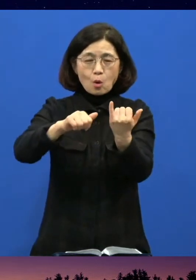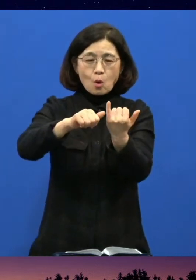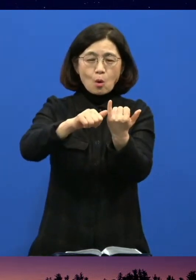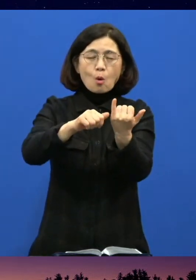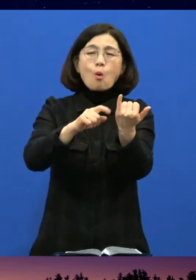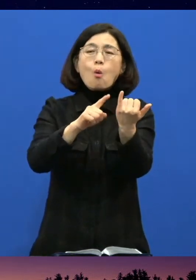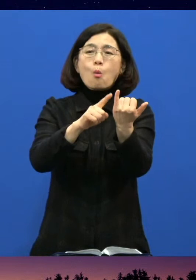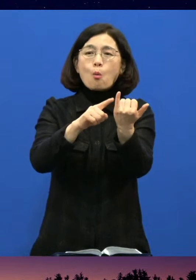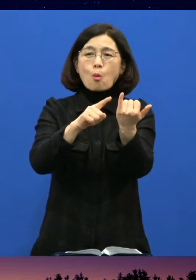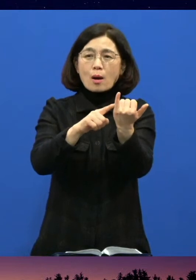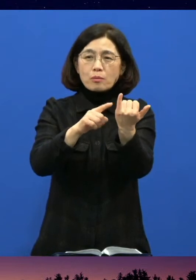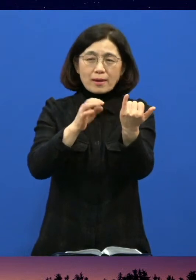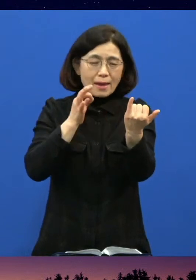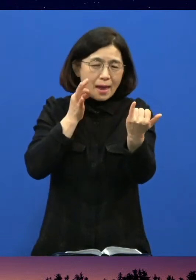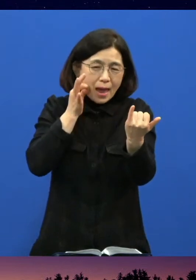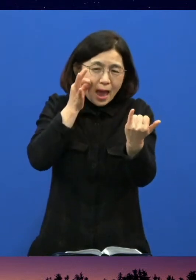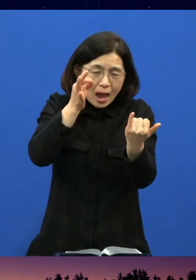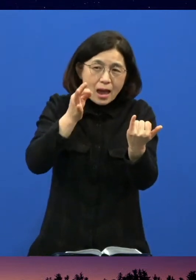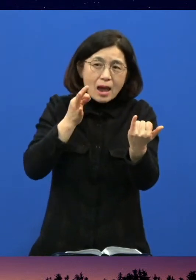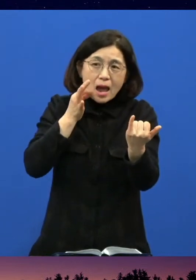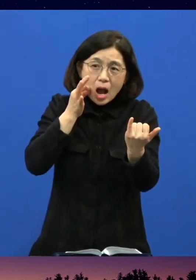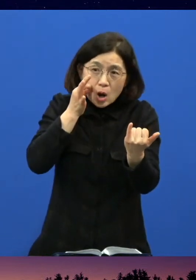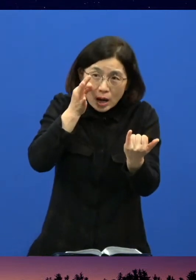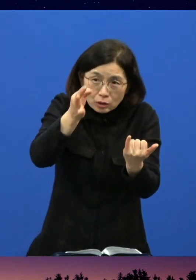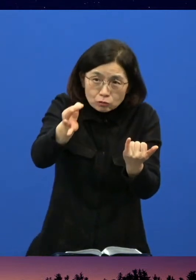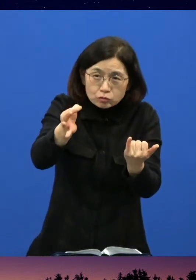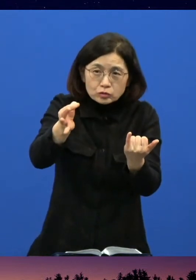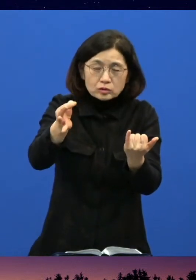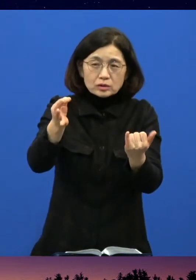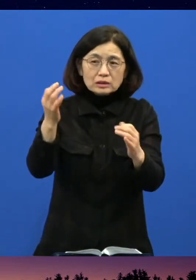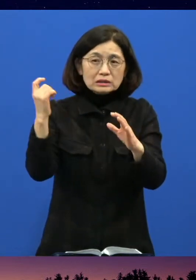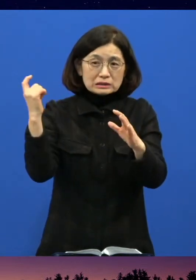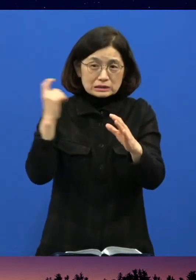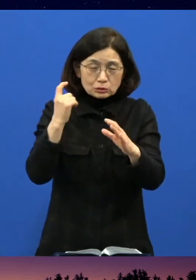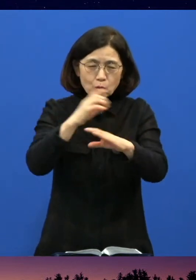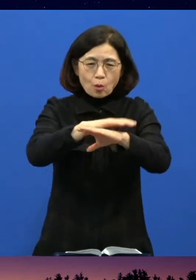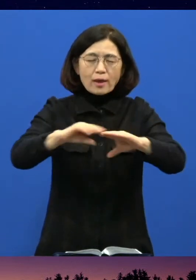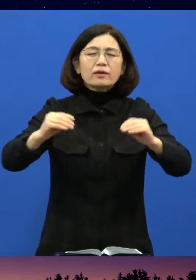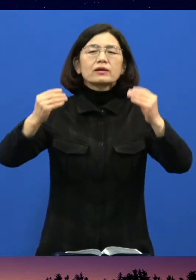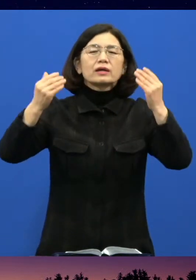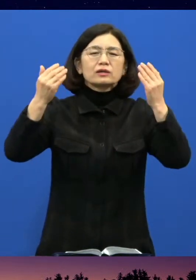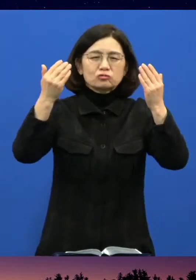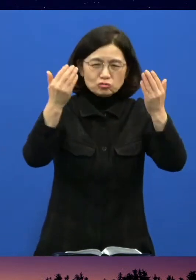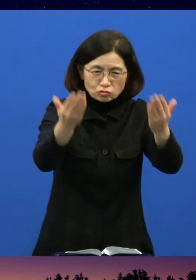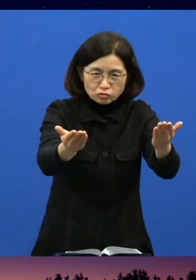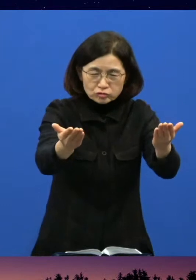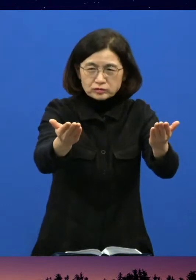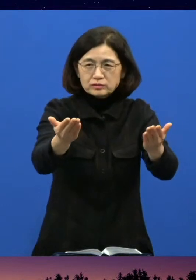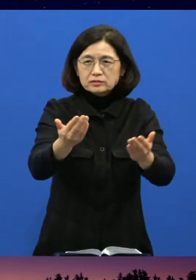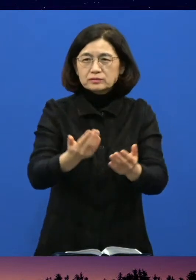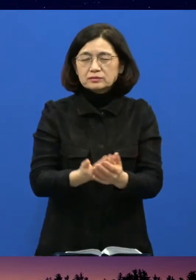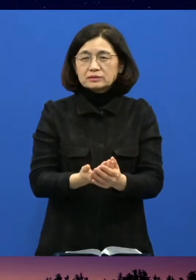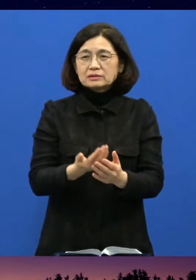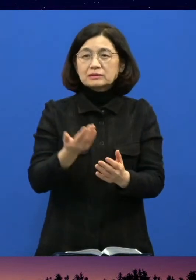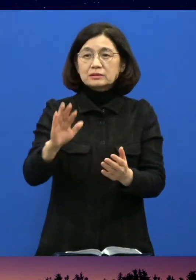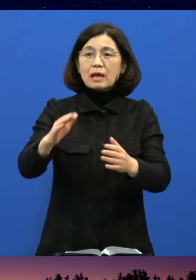그 간구를 들어주었다면 하나님이라면 어떻겠느냐? 이 과부와 하나님을 비유하고 있는